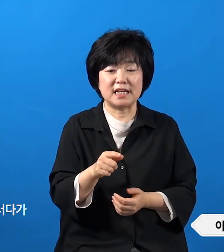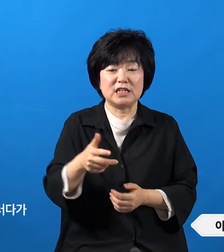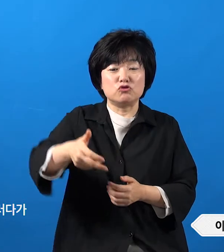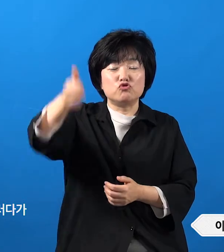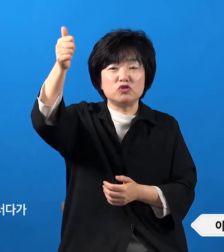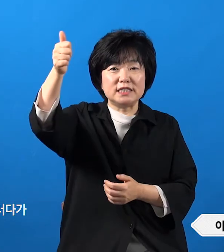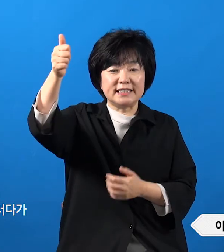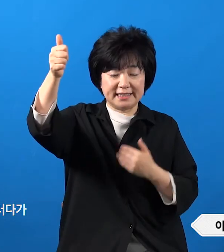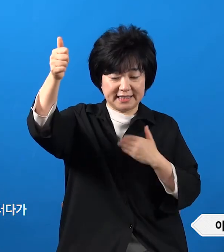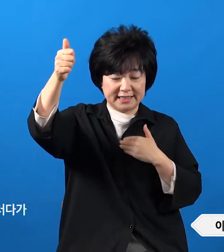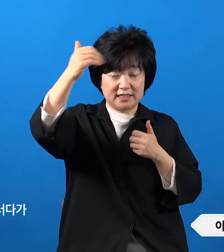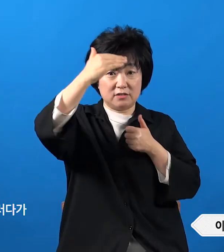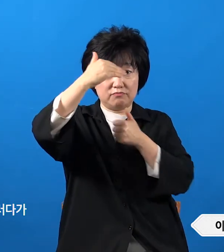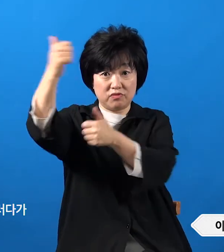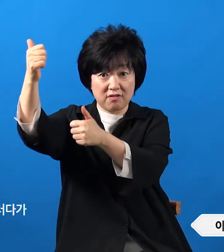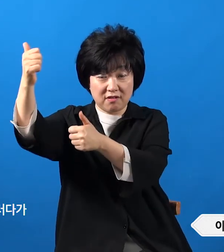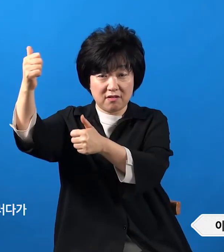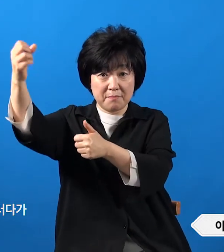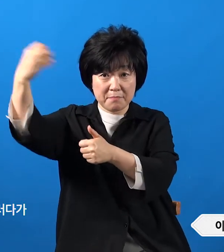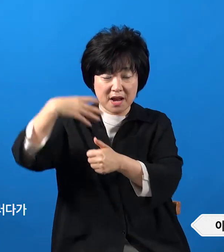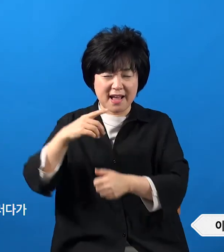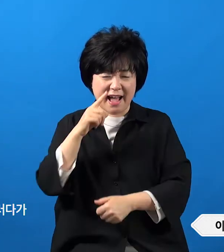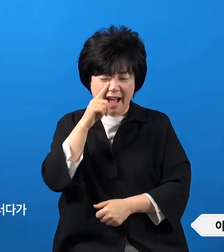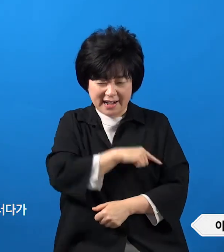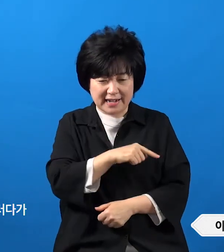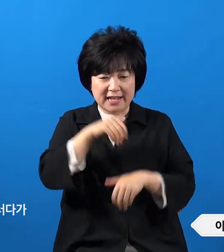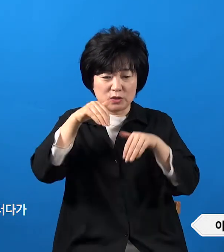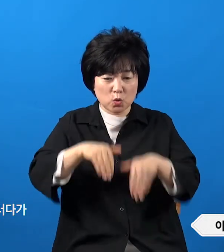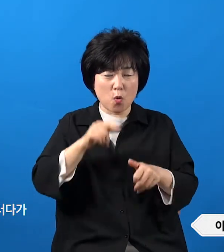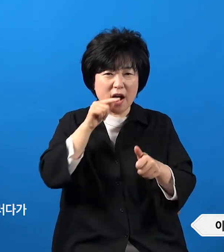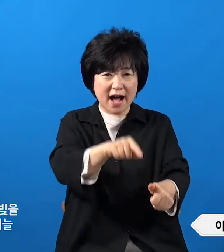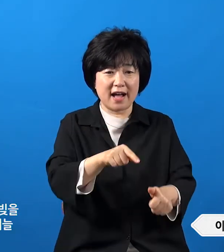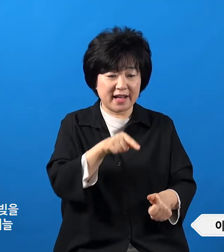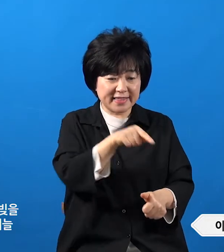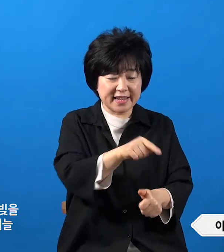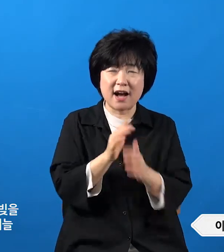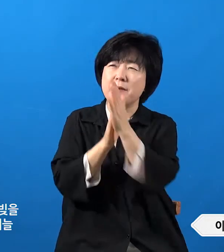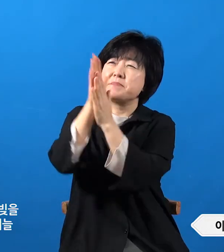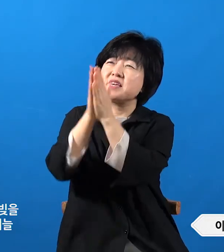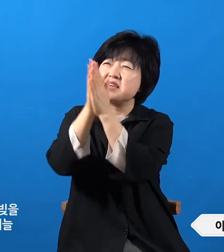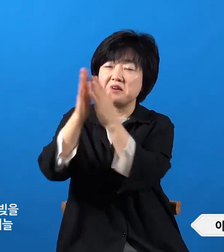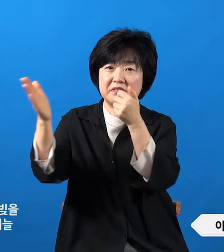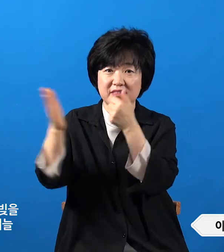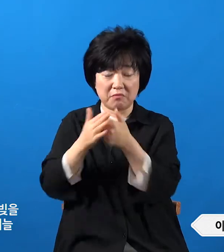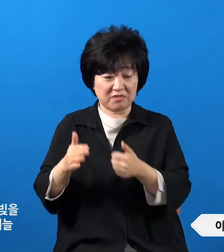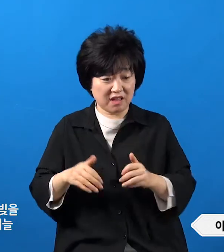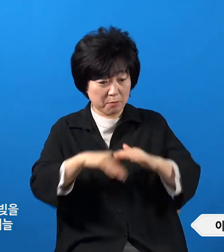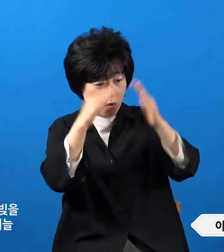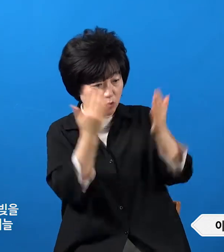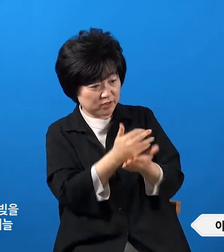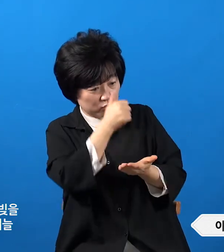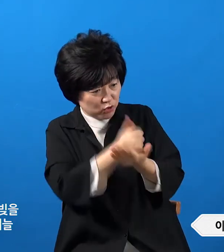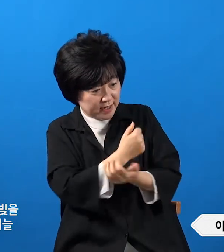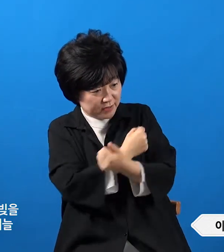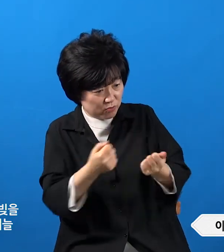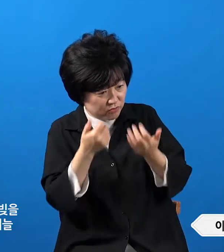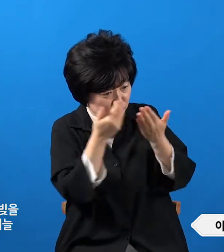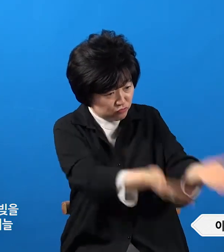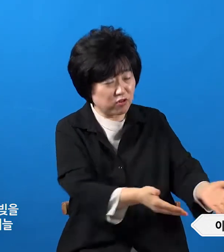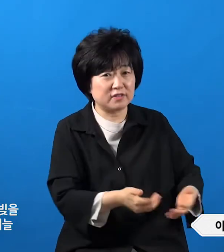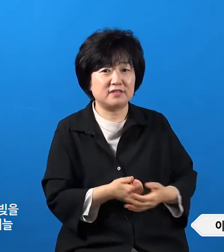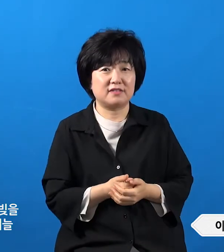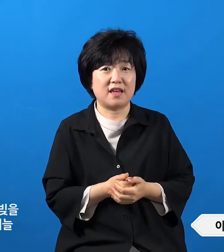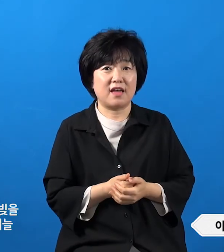주인이 그를 불러다가 말하되 악한 종아, 네가 빌기에 내가 네 빚을 전부 탕감하여